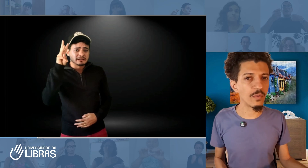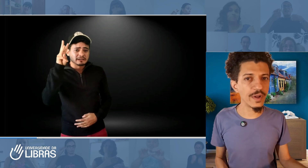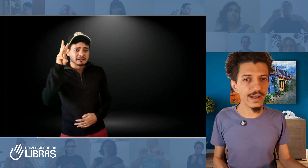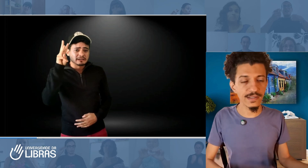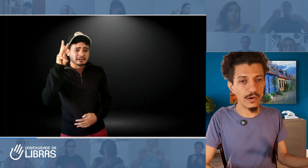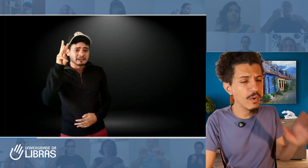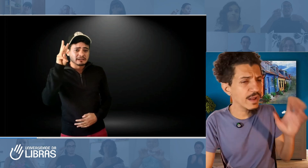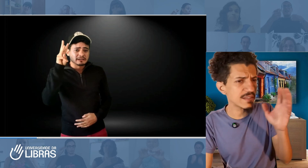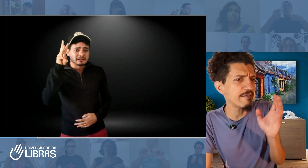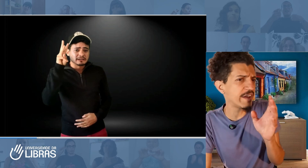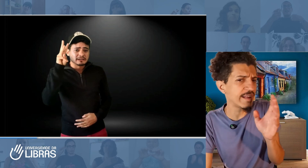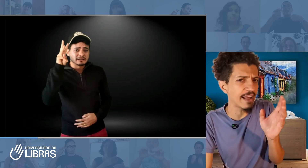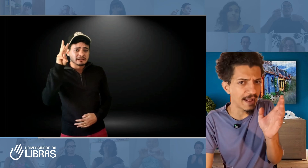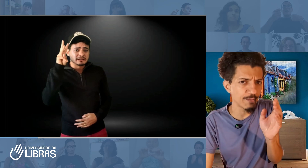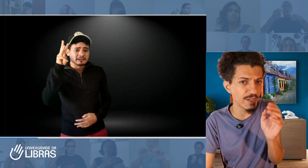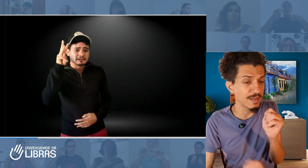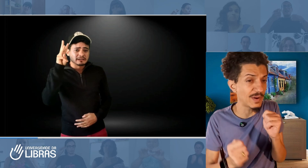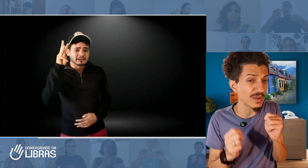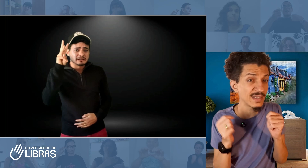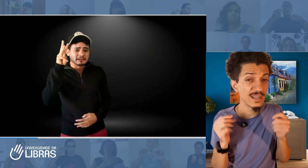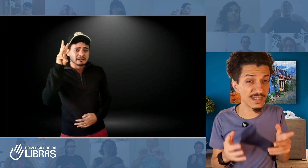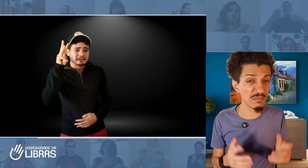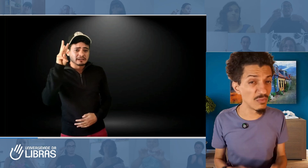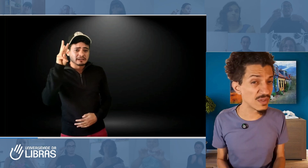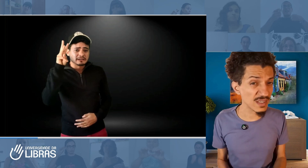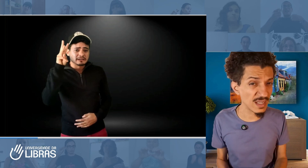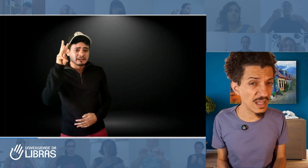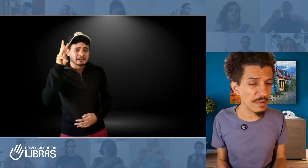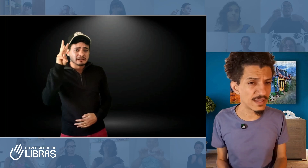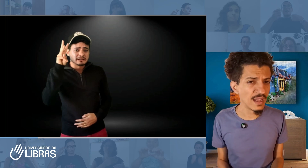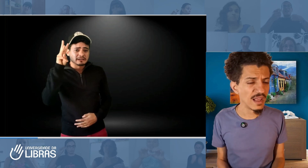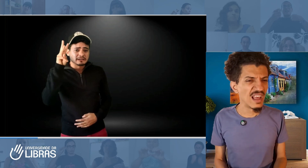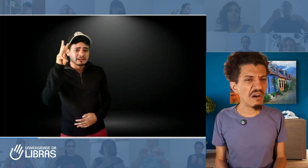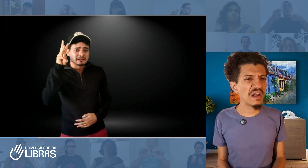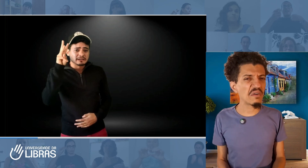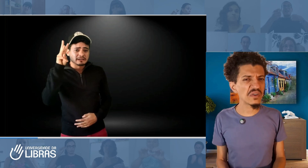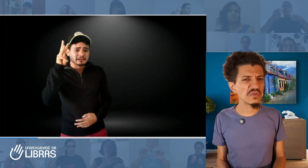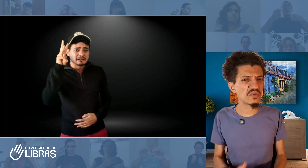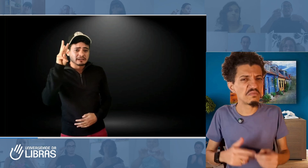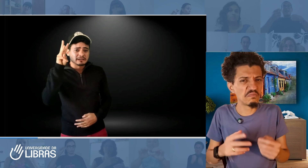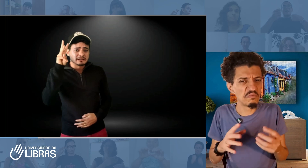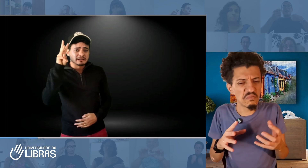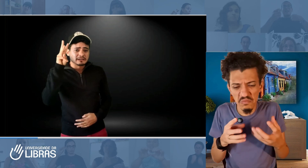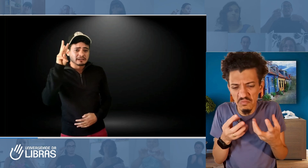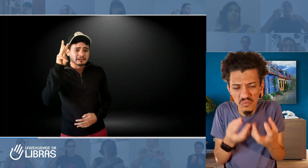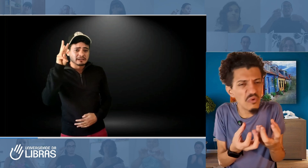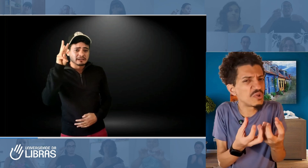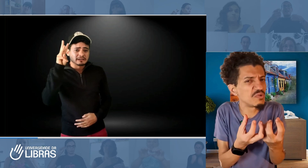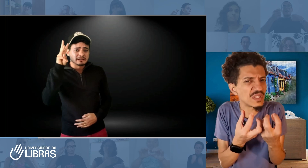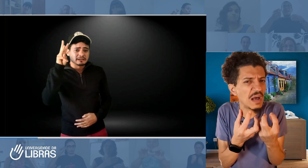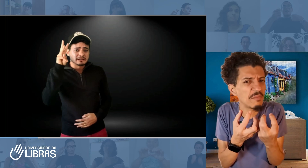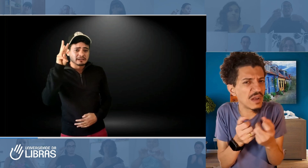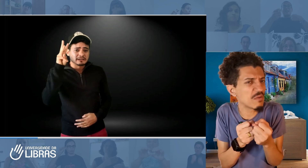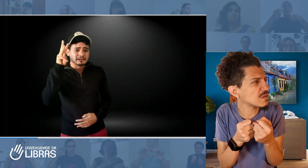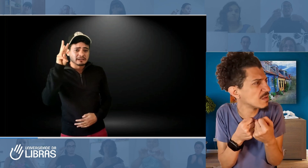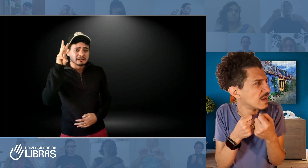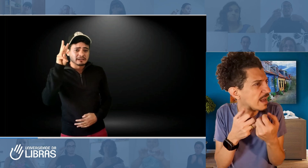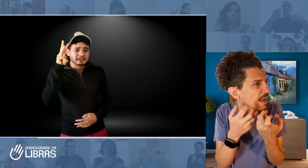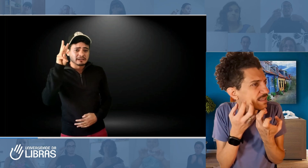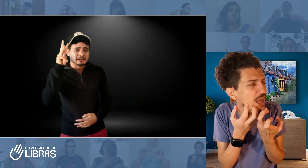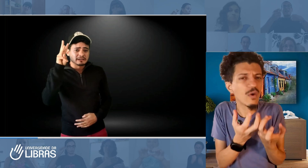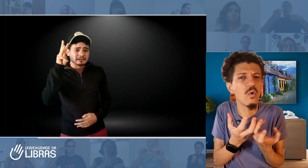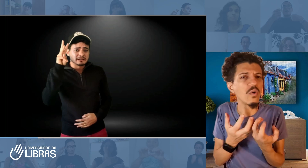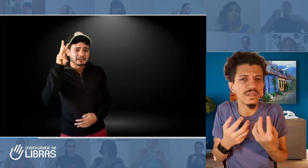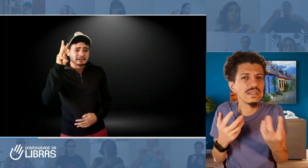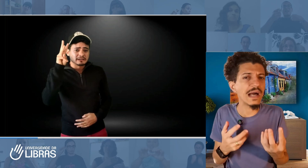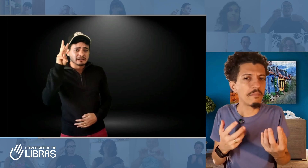de comunicação. Quando você vê na internet, por exemplo, alguém sinalizando músicas em Libras, é um negócio murcho, sabe? Um negócio